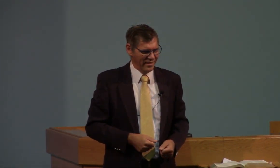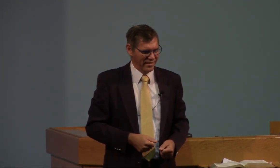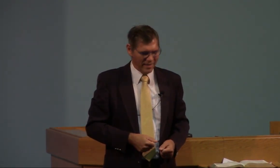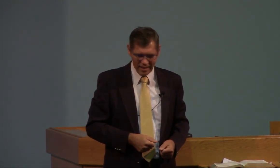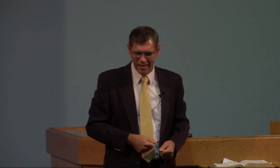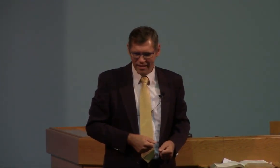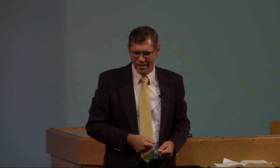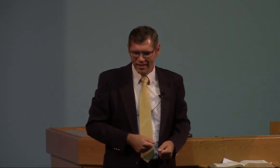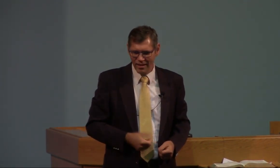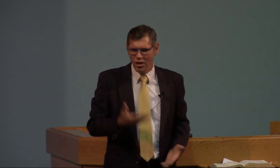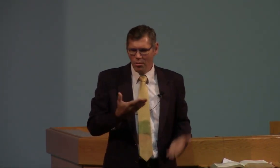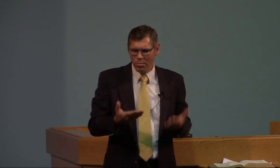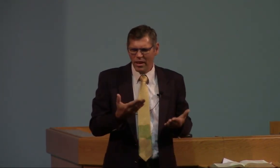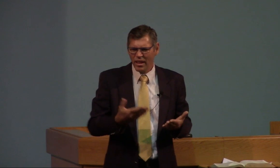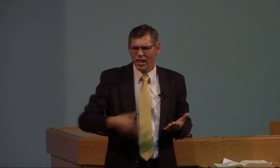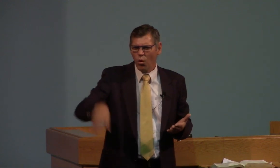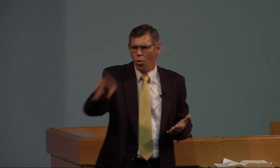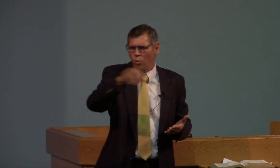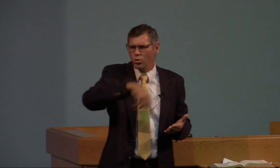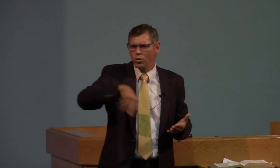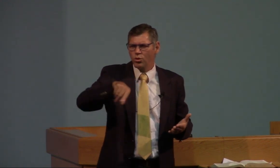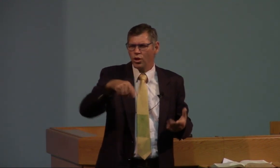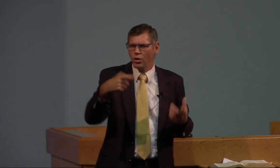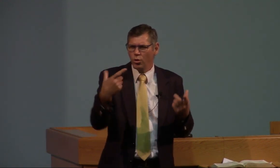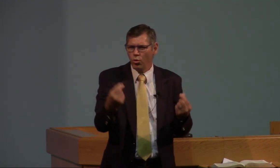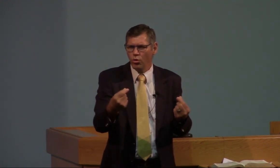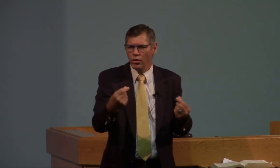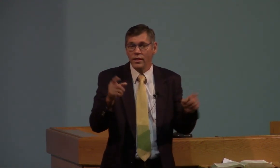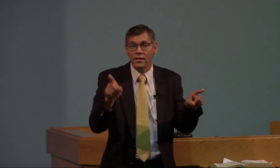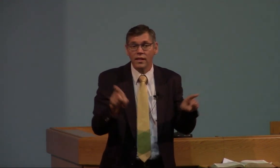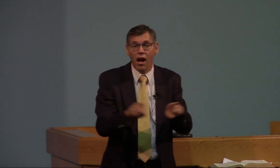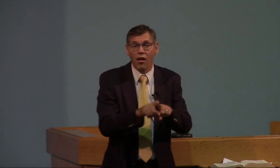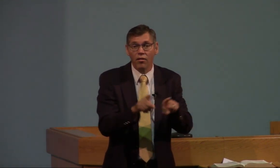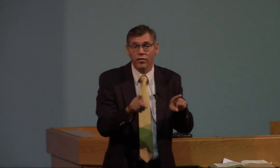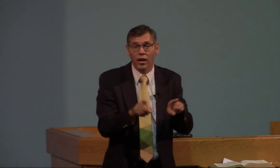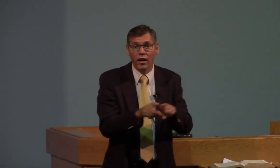Nee. Partykeer ons doen dieselfde.